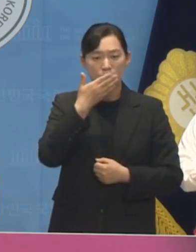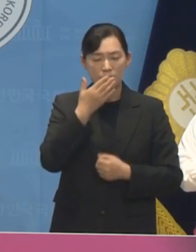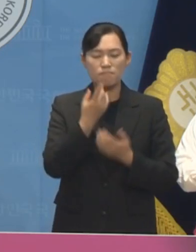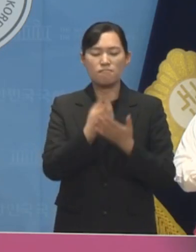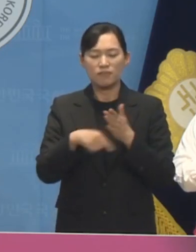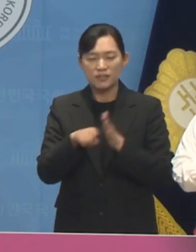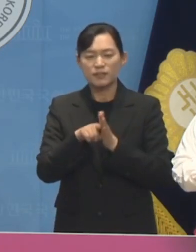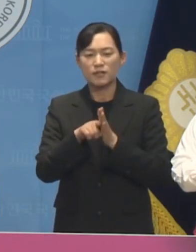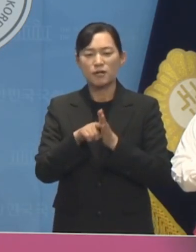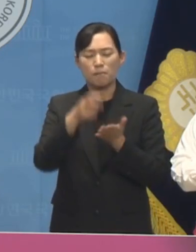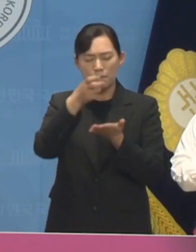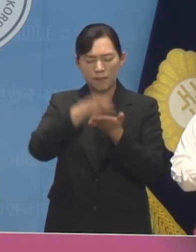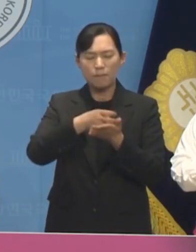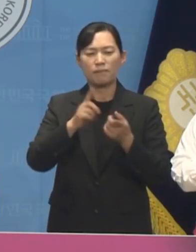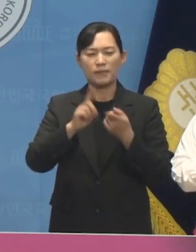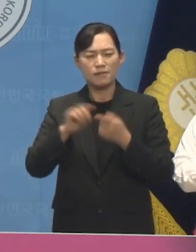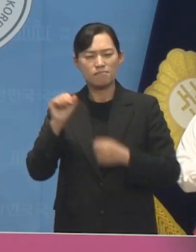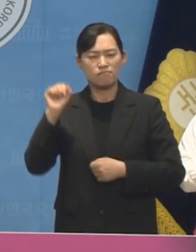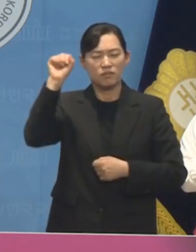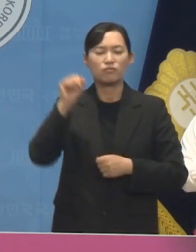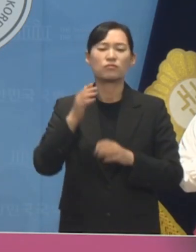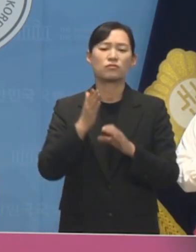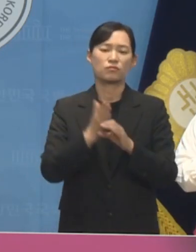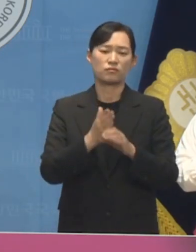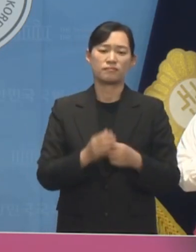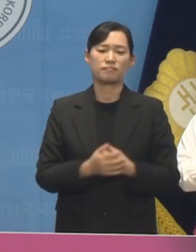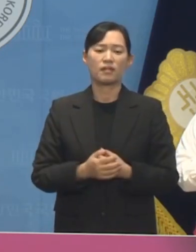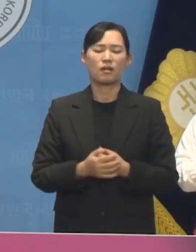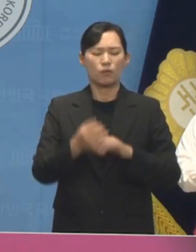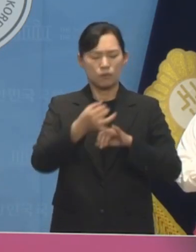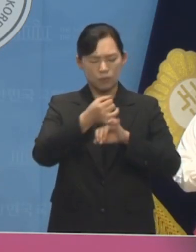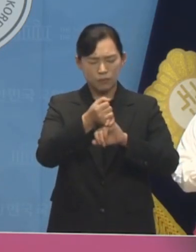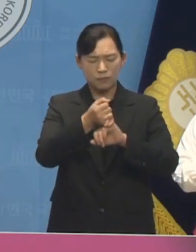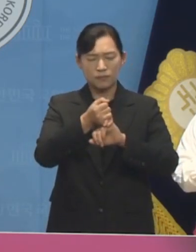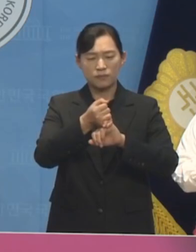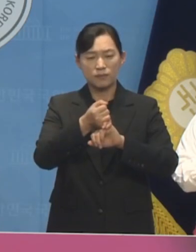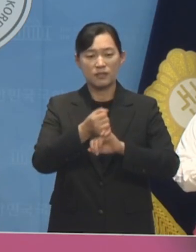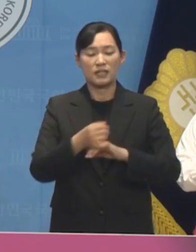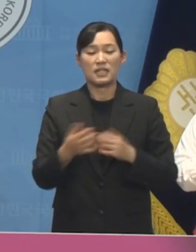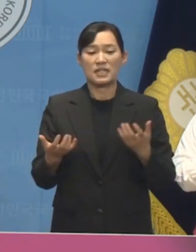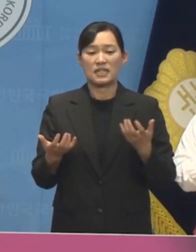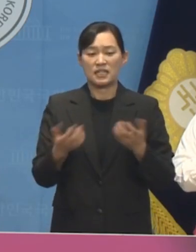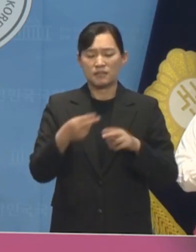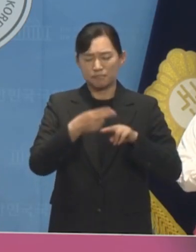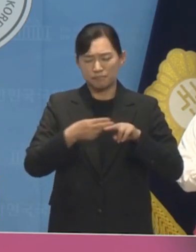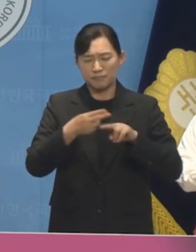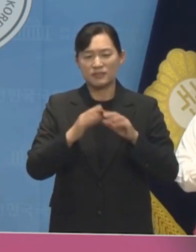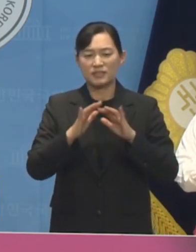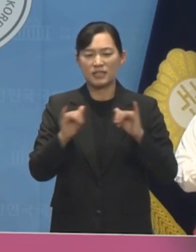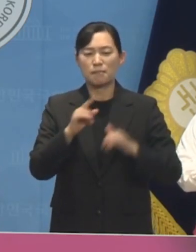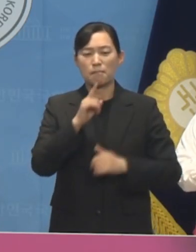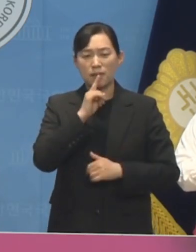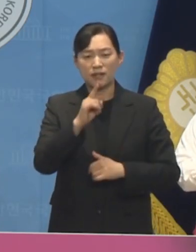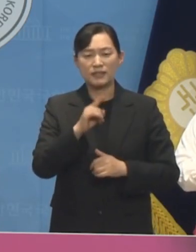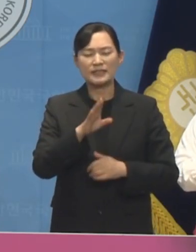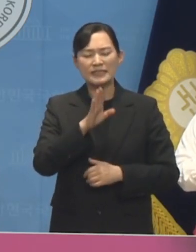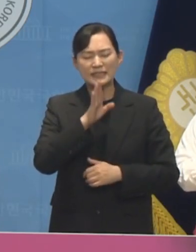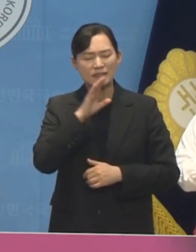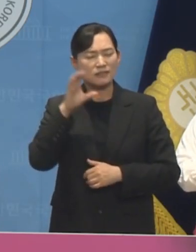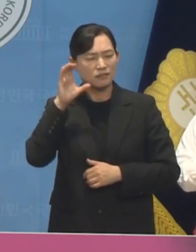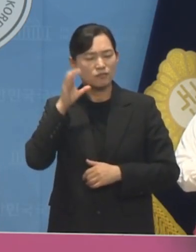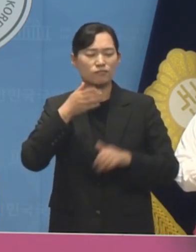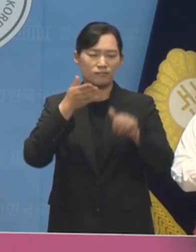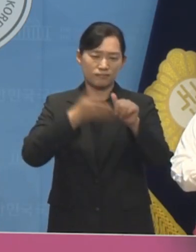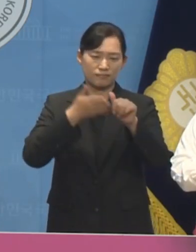위해서 합법적인 쟁의행위를 하고 있습니다. 제발 저희 급식 노동자의 목소리를 진심으로 들어주시길